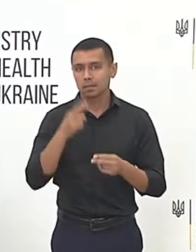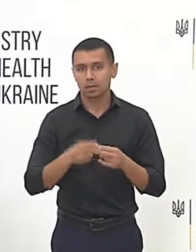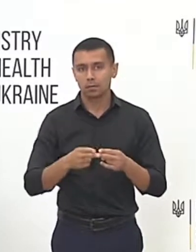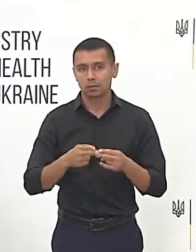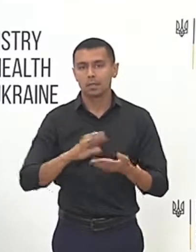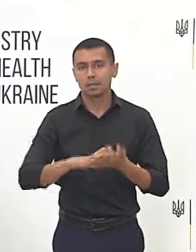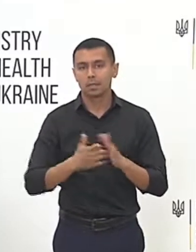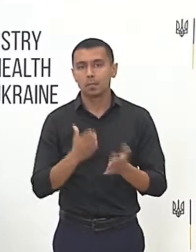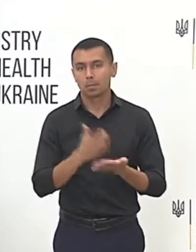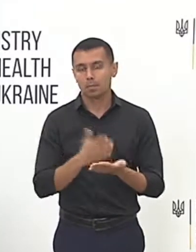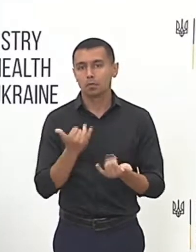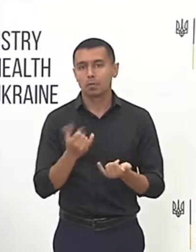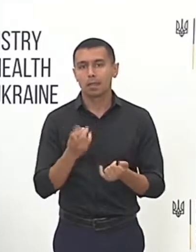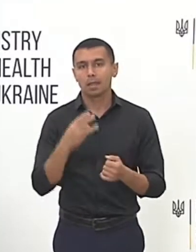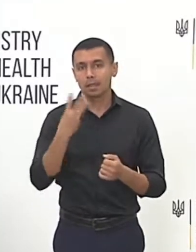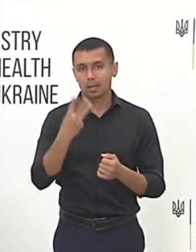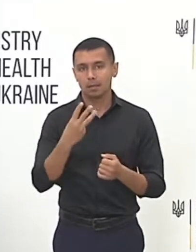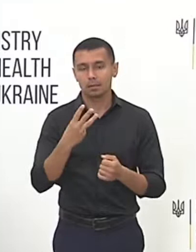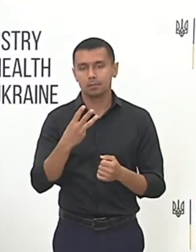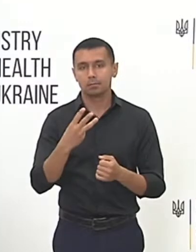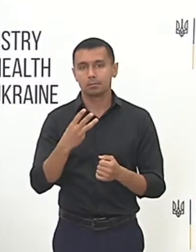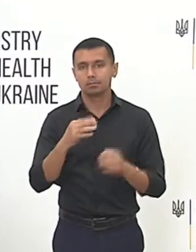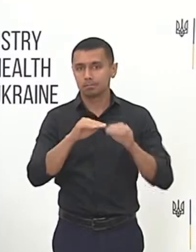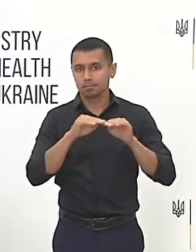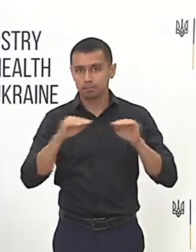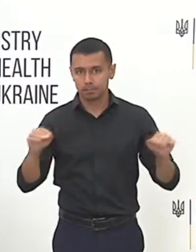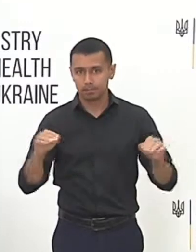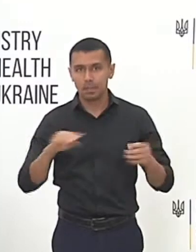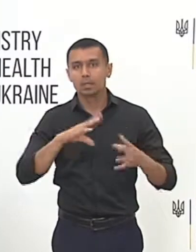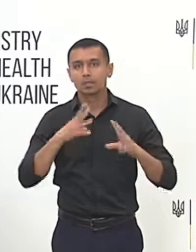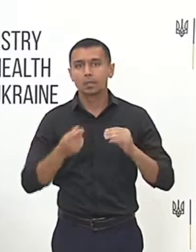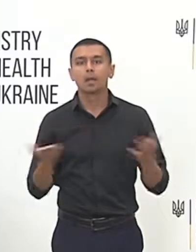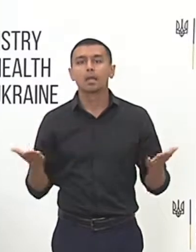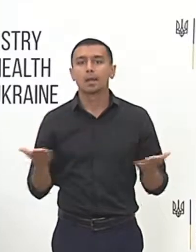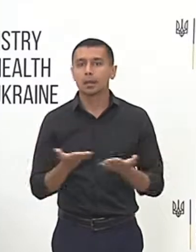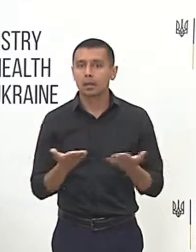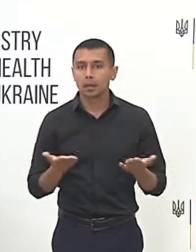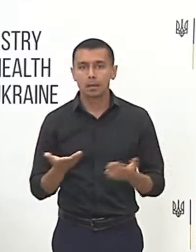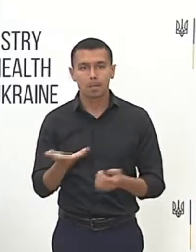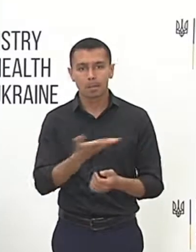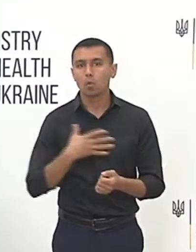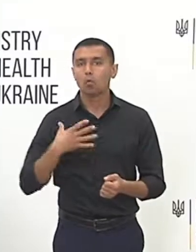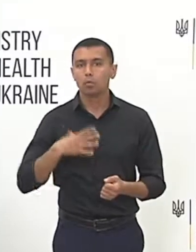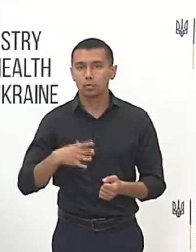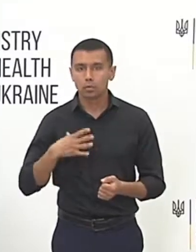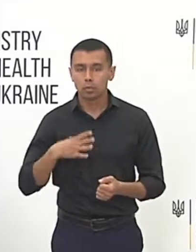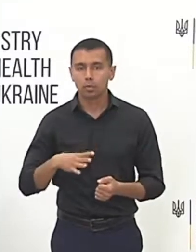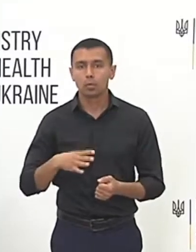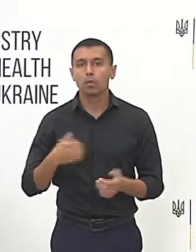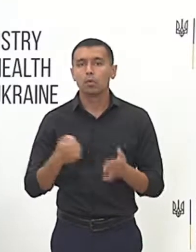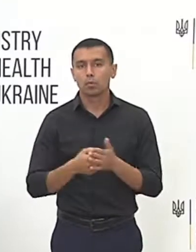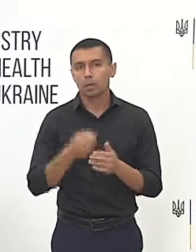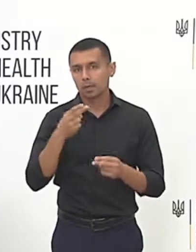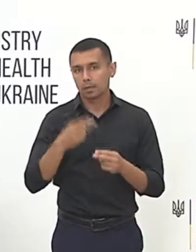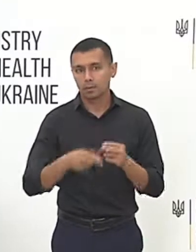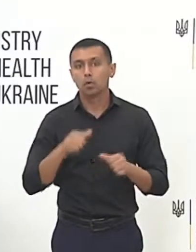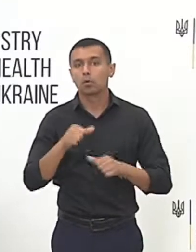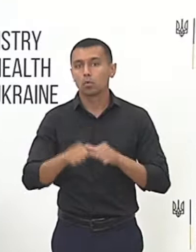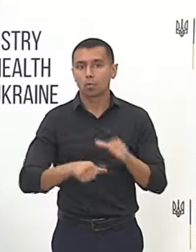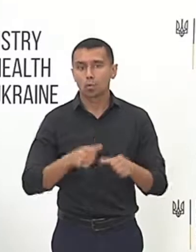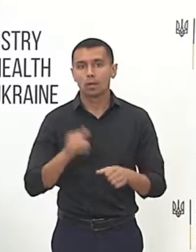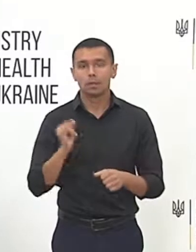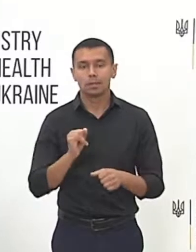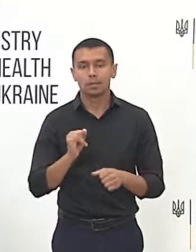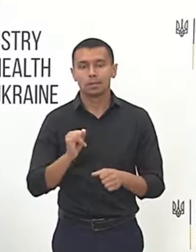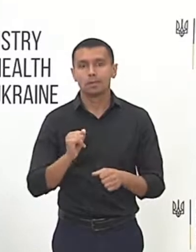стадії, перебувають сьогодні на третій клінічній стадії, результати яких ми очікуємо до кінця року,